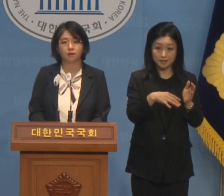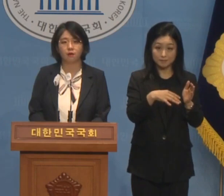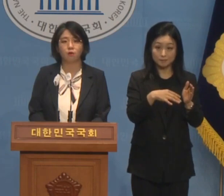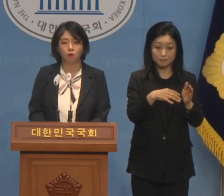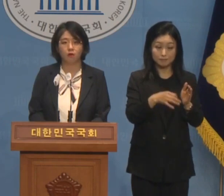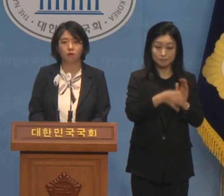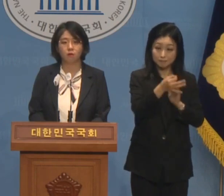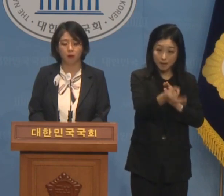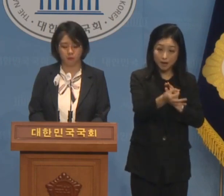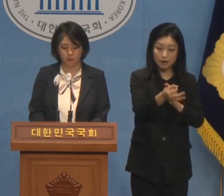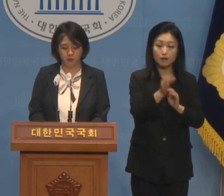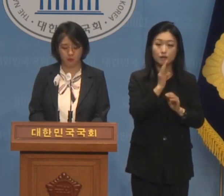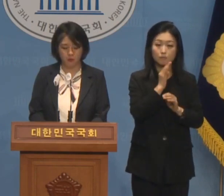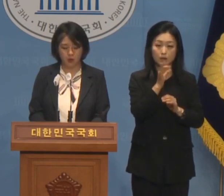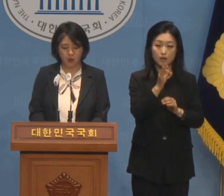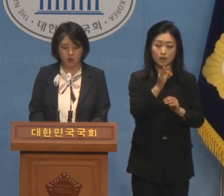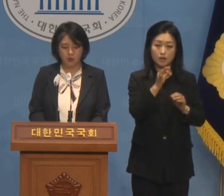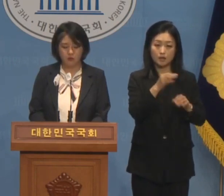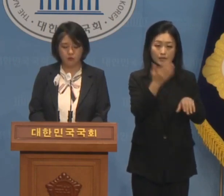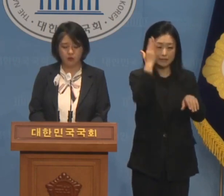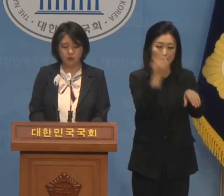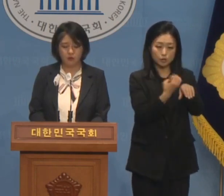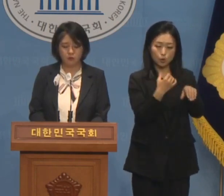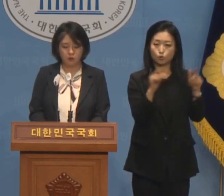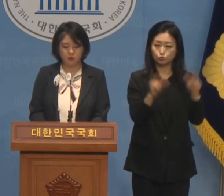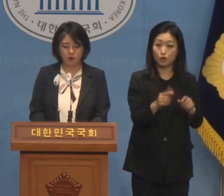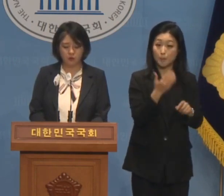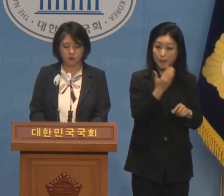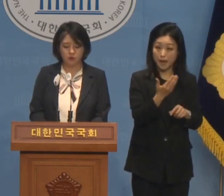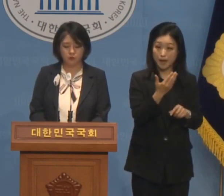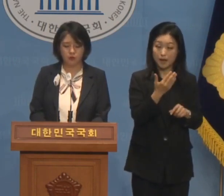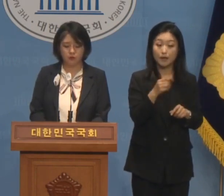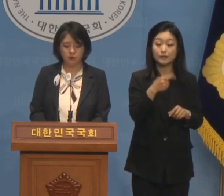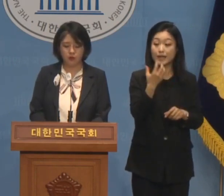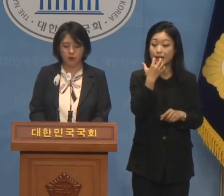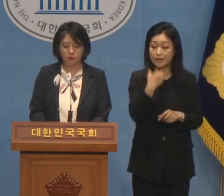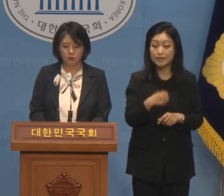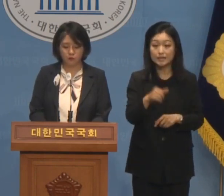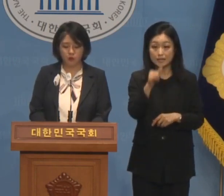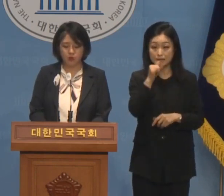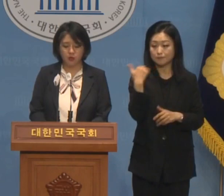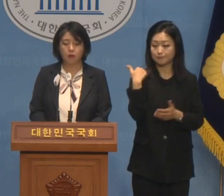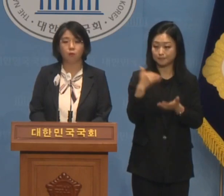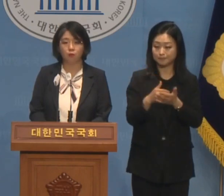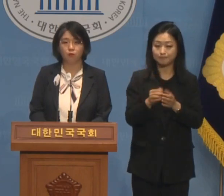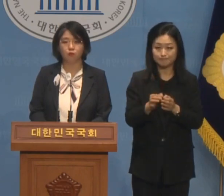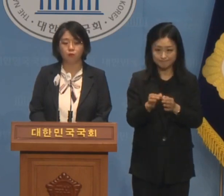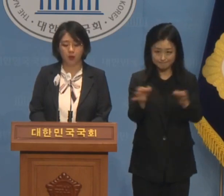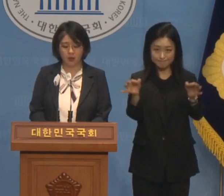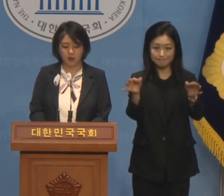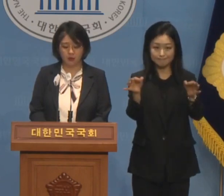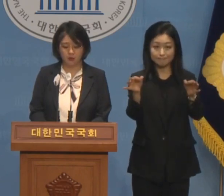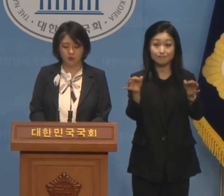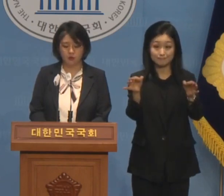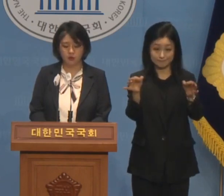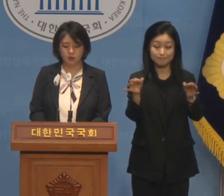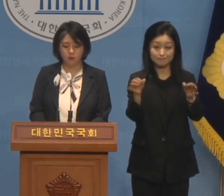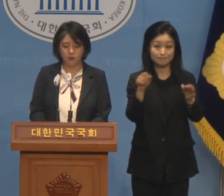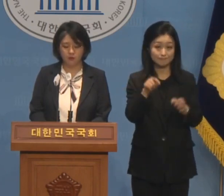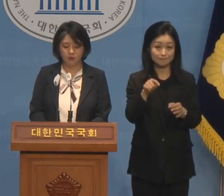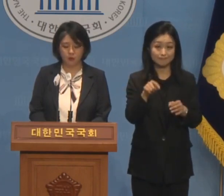비용적으로 가장 효과적인 방법이고 탄소세를 통해서 얻어진 수입은 국민에게 모두 배당하는